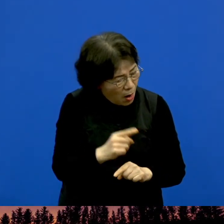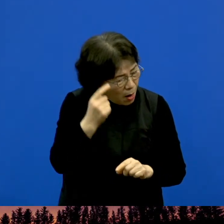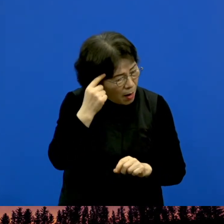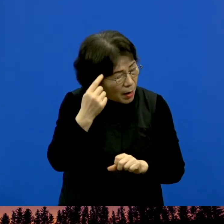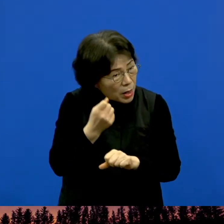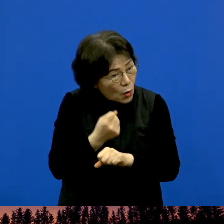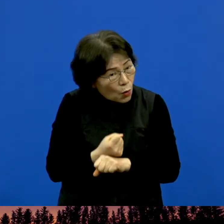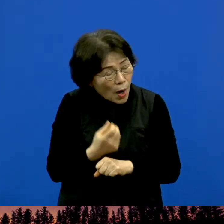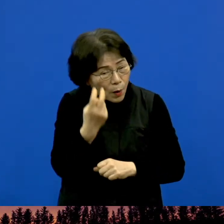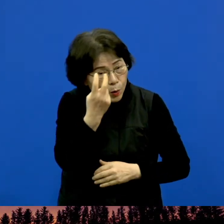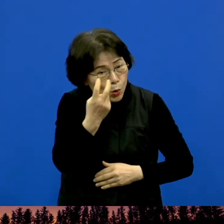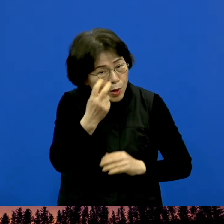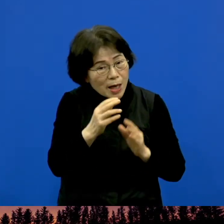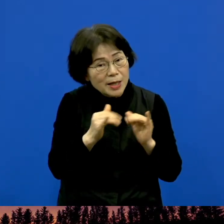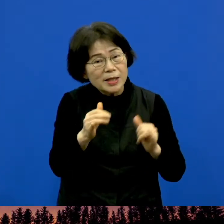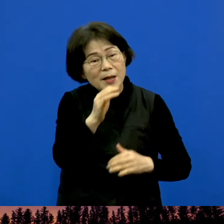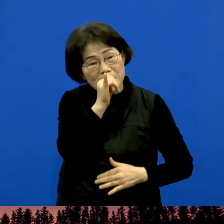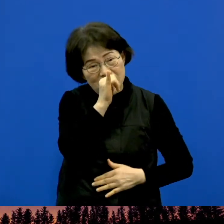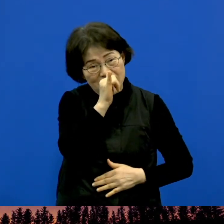조사하러 다니는